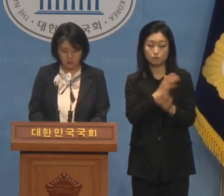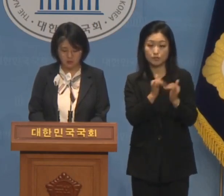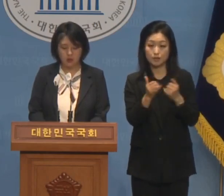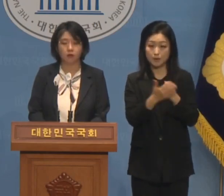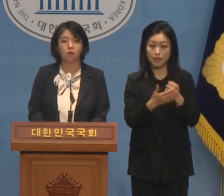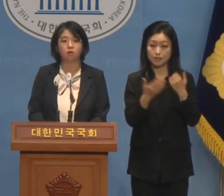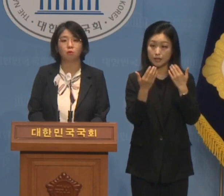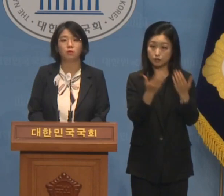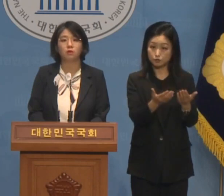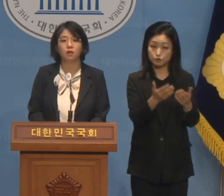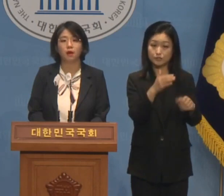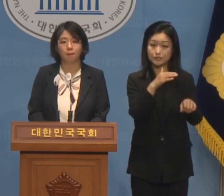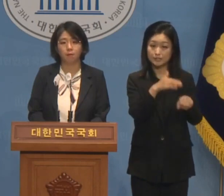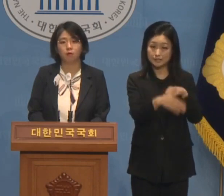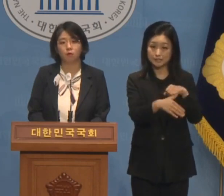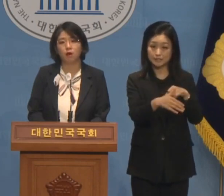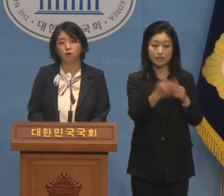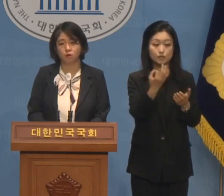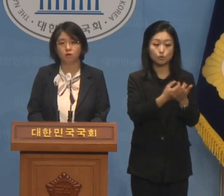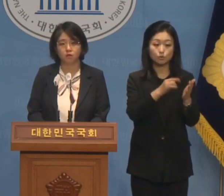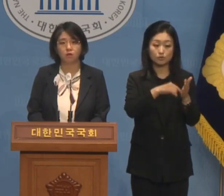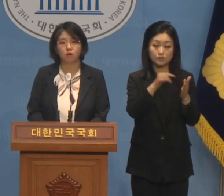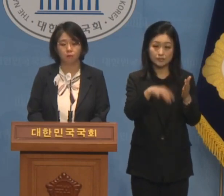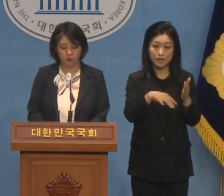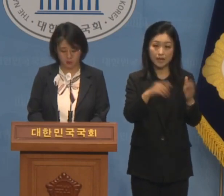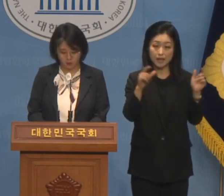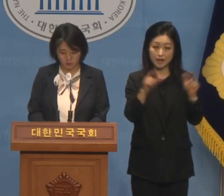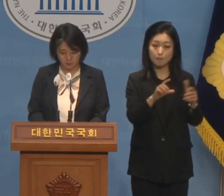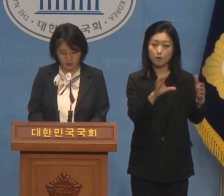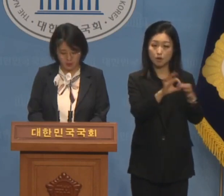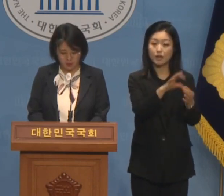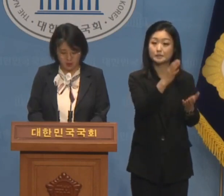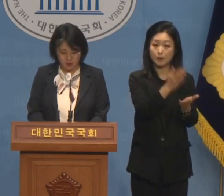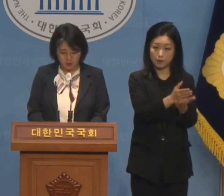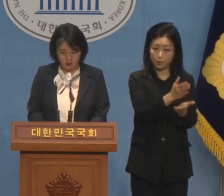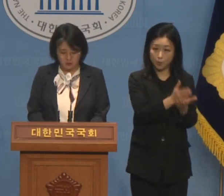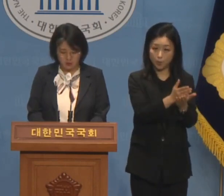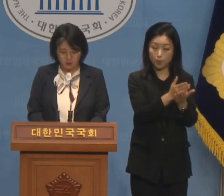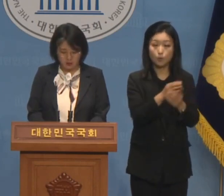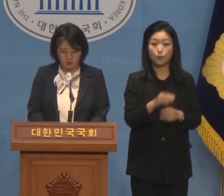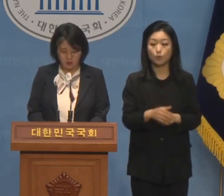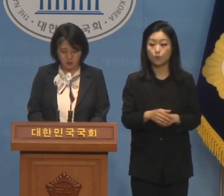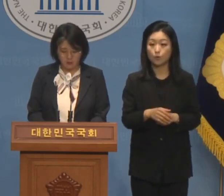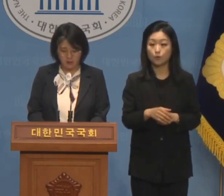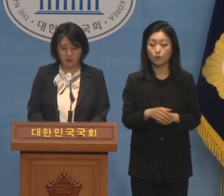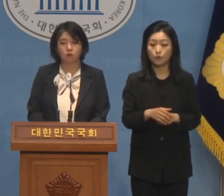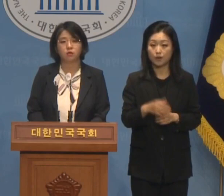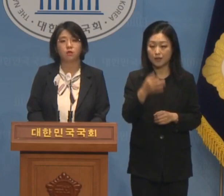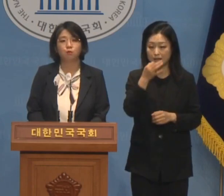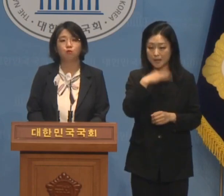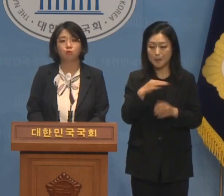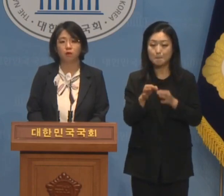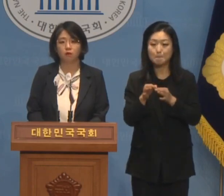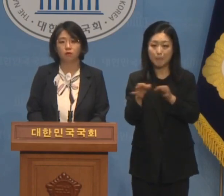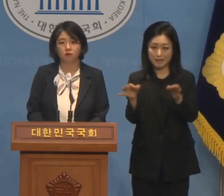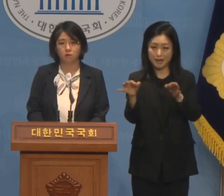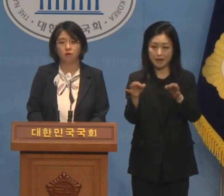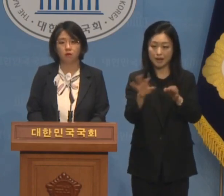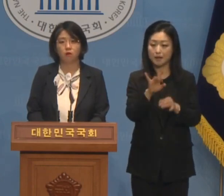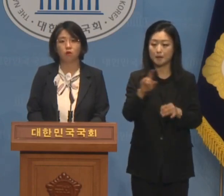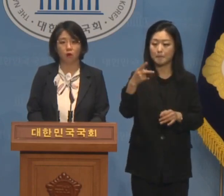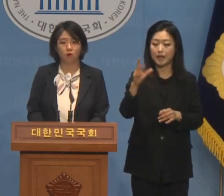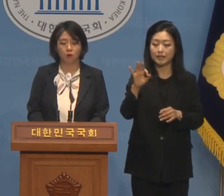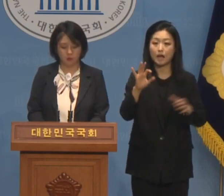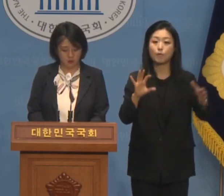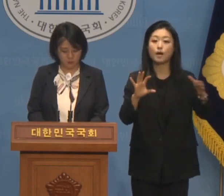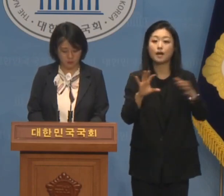혜택을 집중하는 소득세 감면과 연결시키는 것보다도 탄소세 배당과 결합하는 것이 분배적